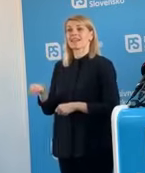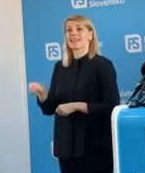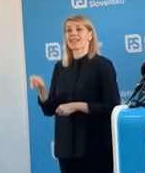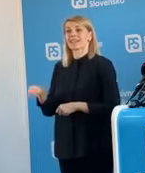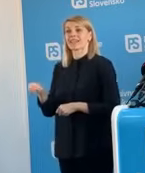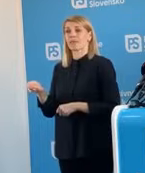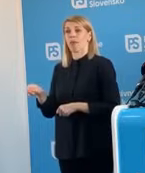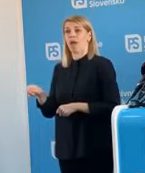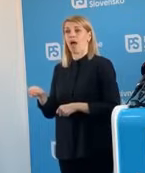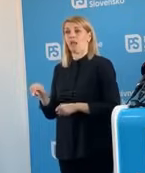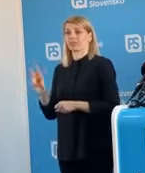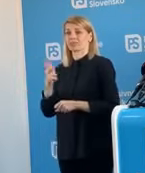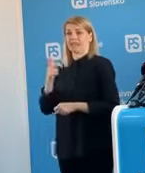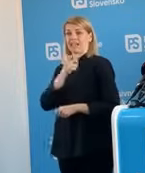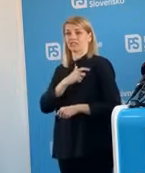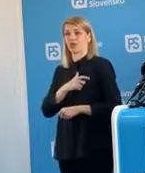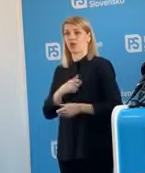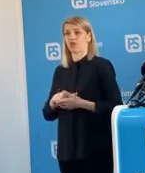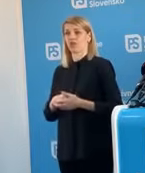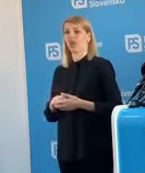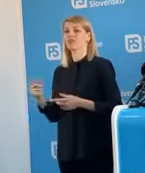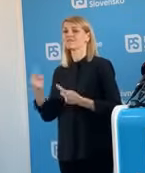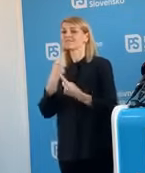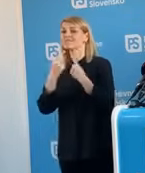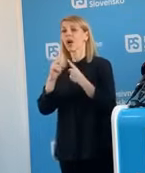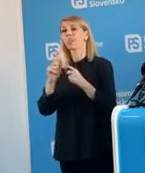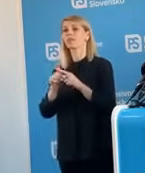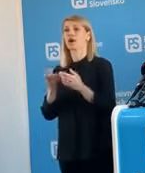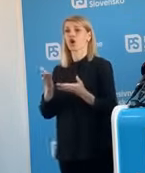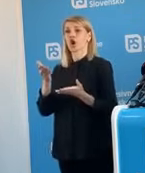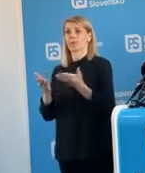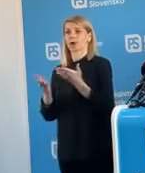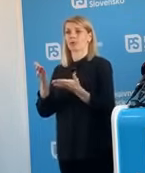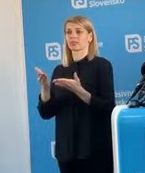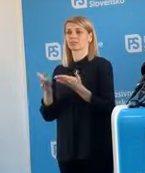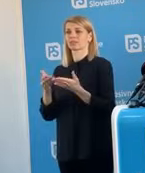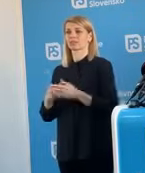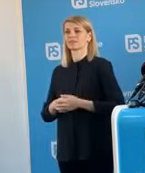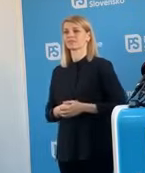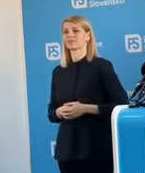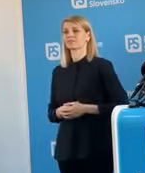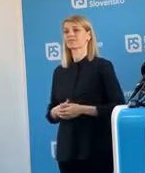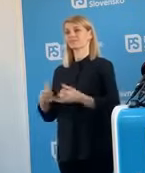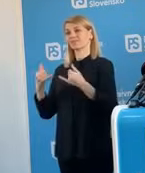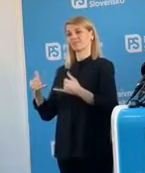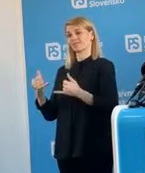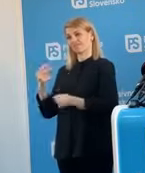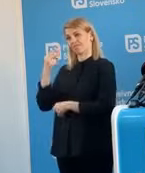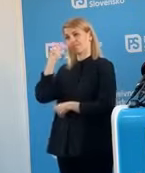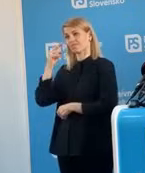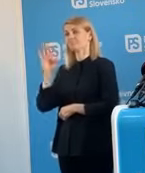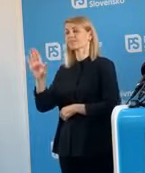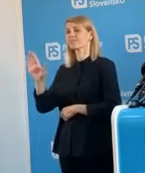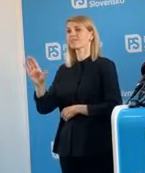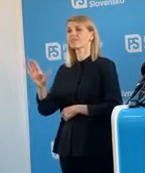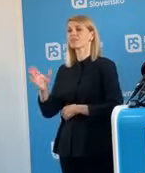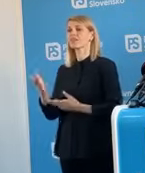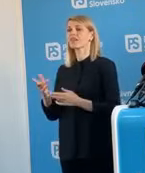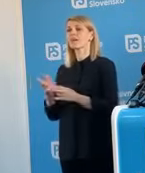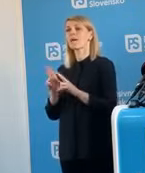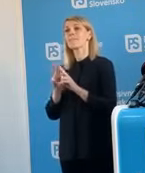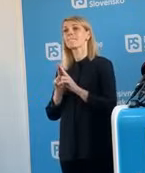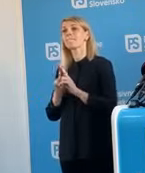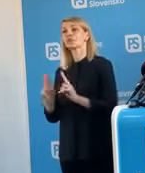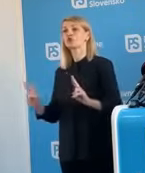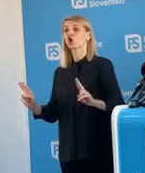slovo kompromis. Súčasná zahraničná suverénna politika tejto vlády teda ukazuje svoje reálne